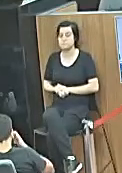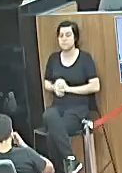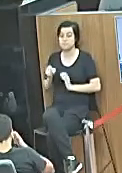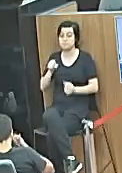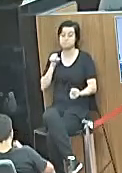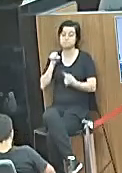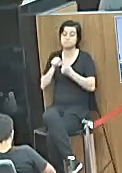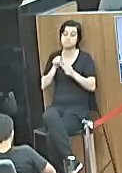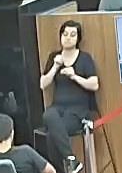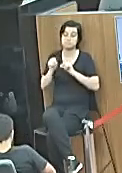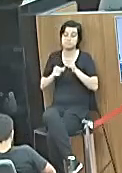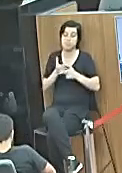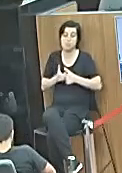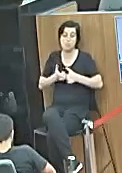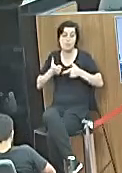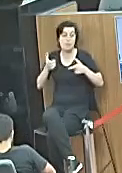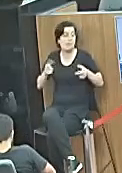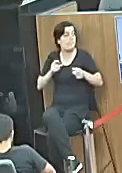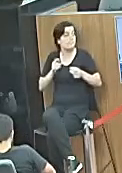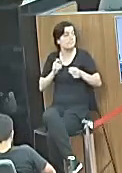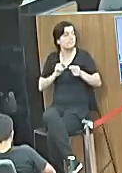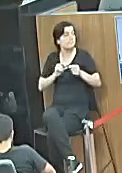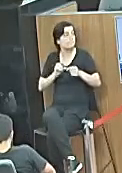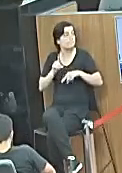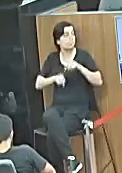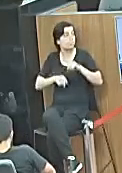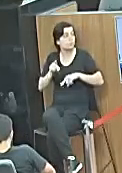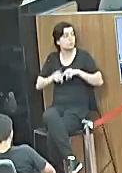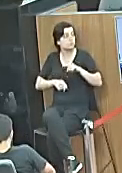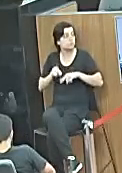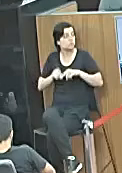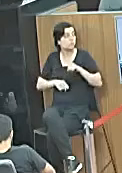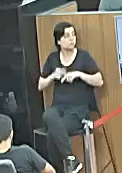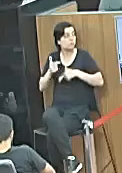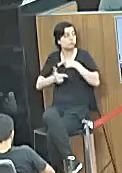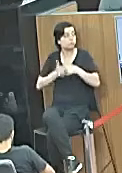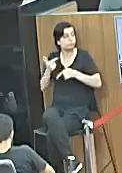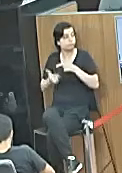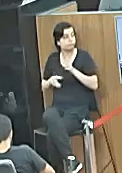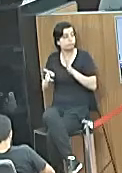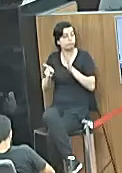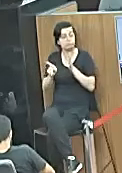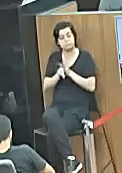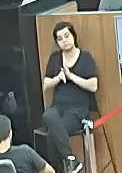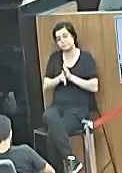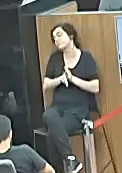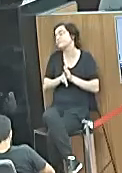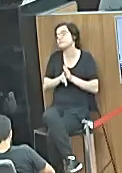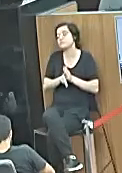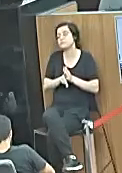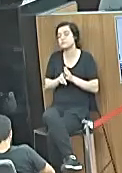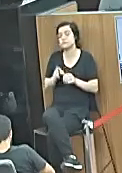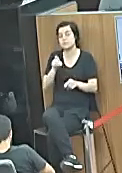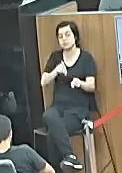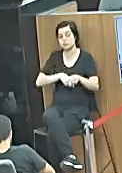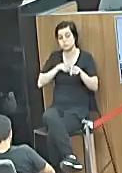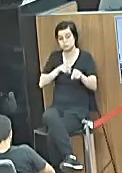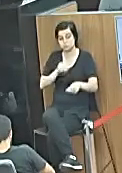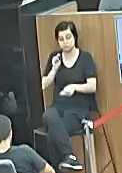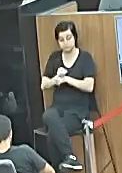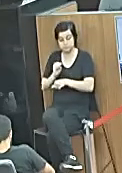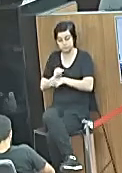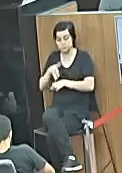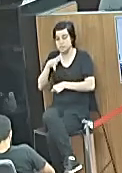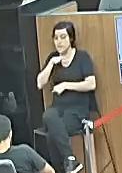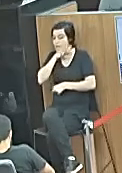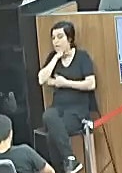fomentar a produção sustentável da agricultura criação animal extrativismo